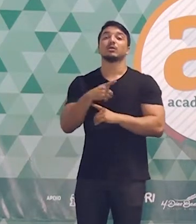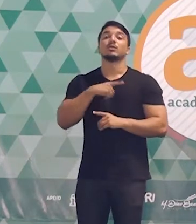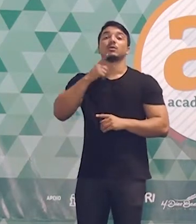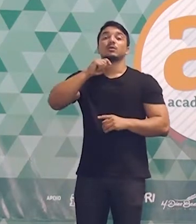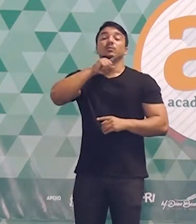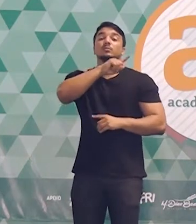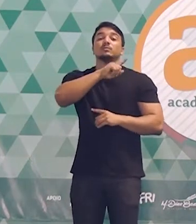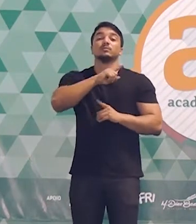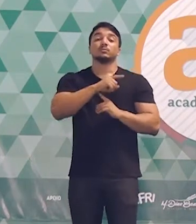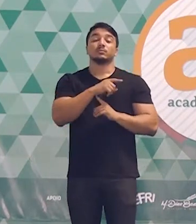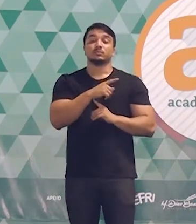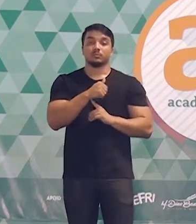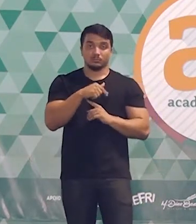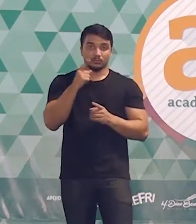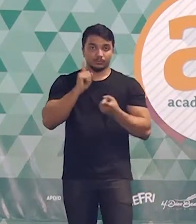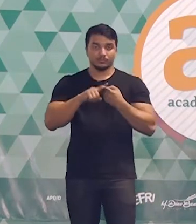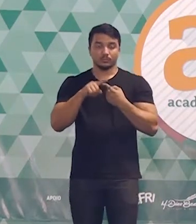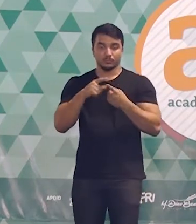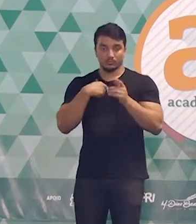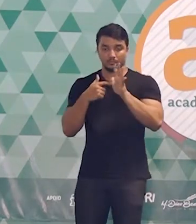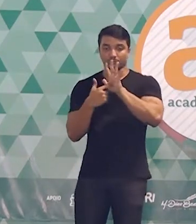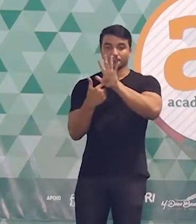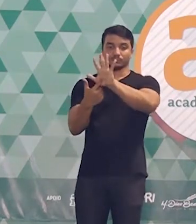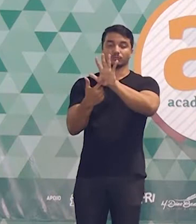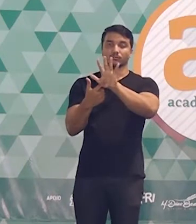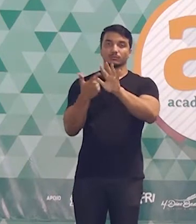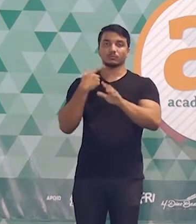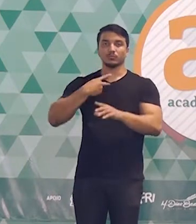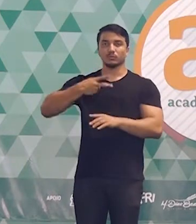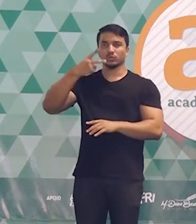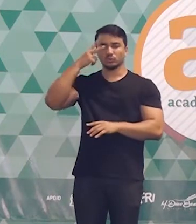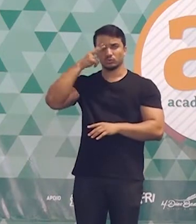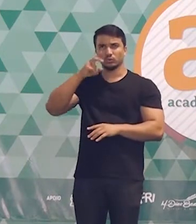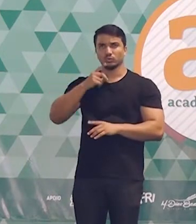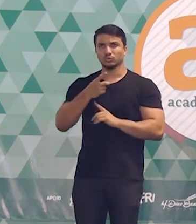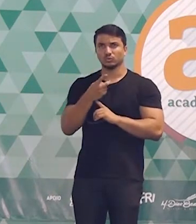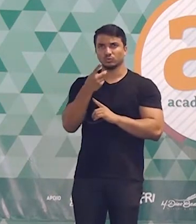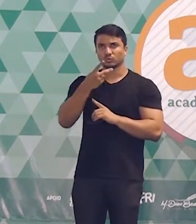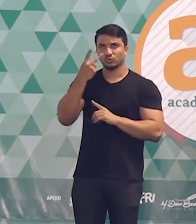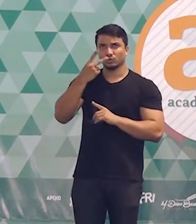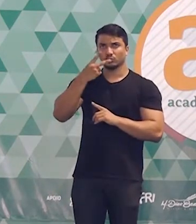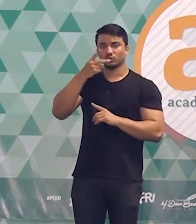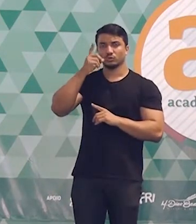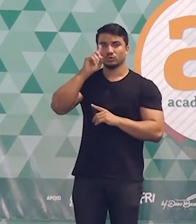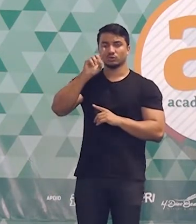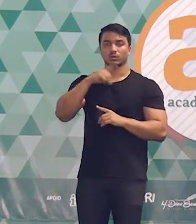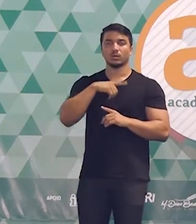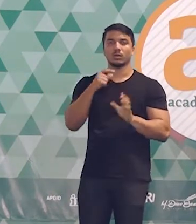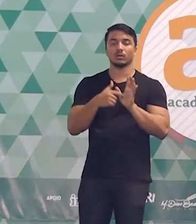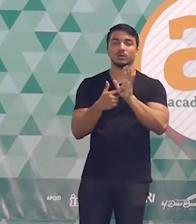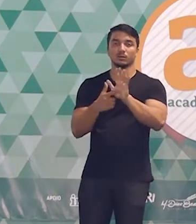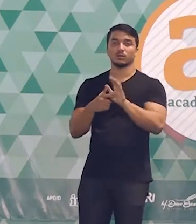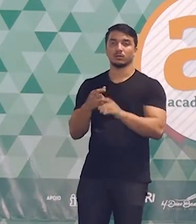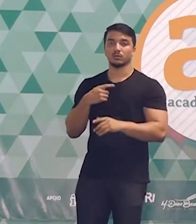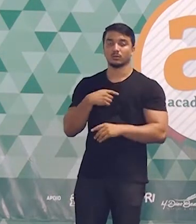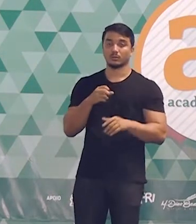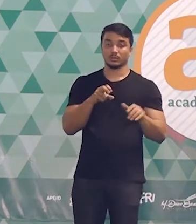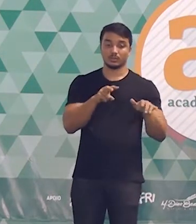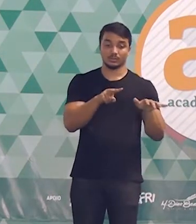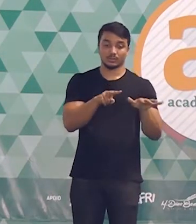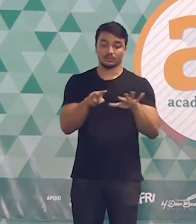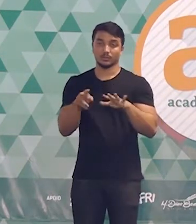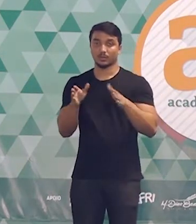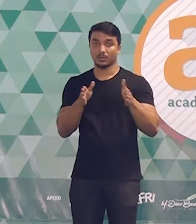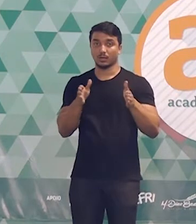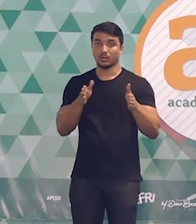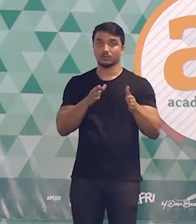Arte Moderna, que inclusive fez uma apresentação no segundo dia da Semana de Arte Moderna, porque para quem não sabe o nome é Semana de